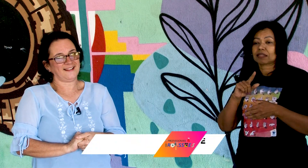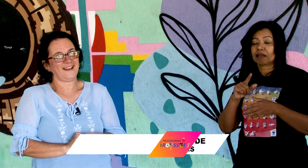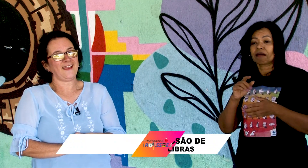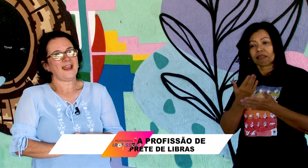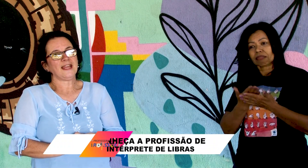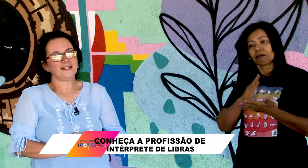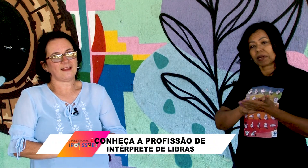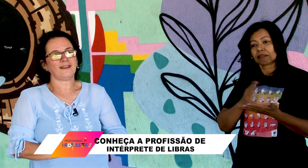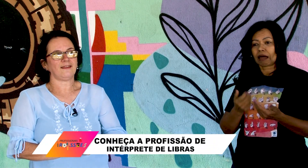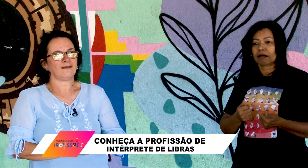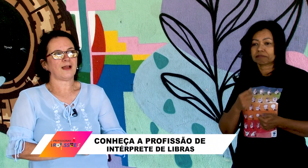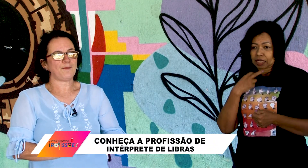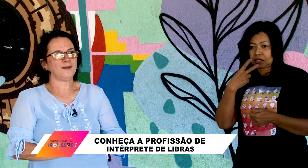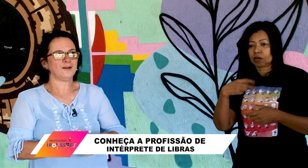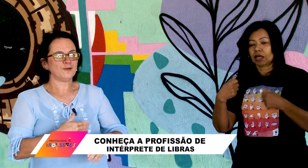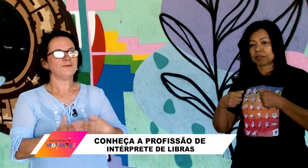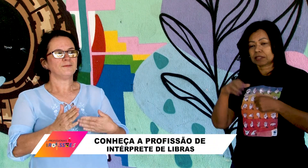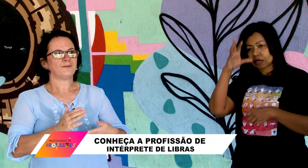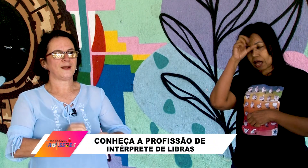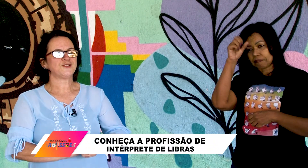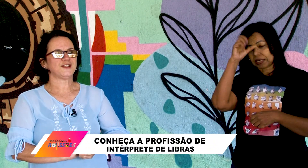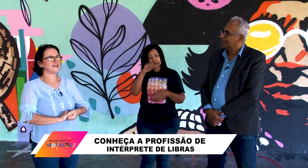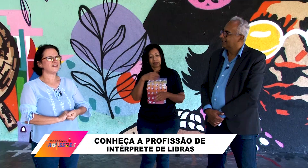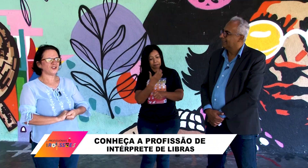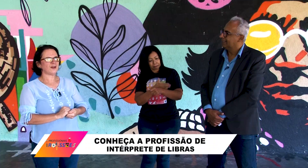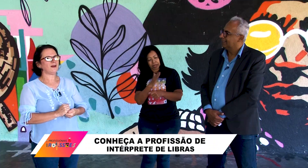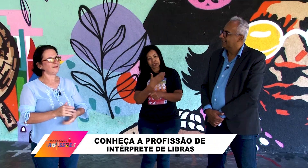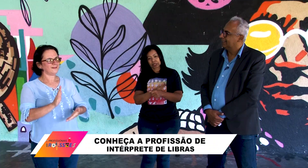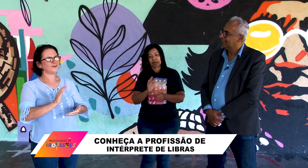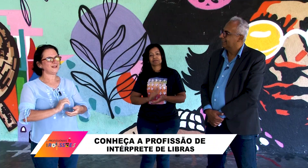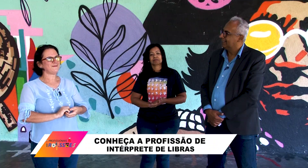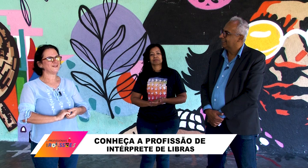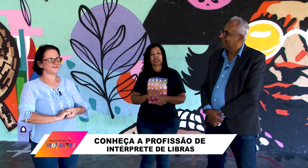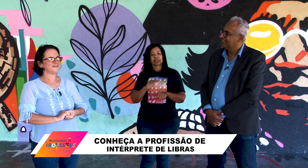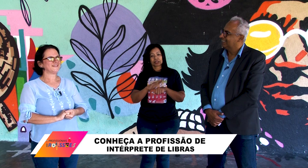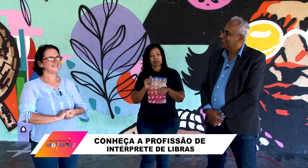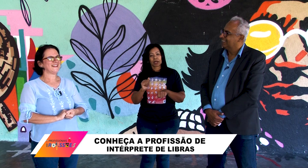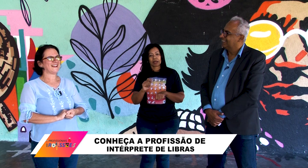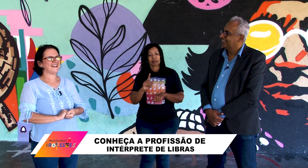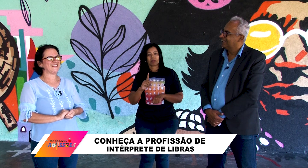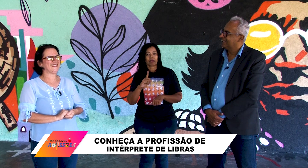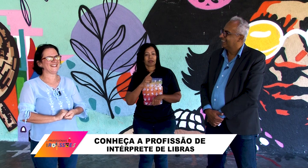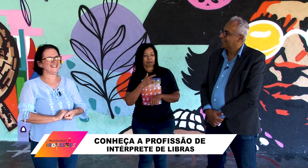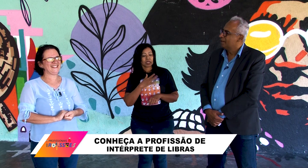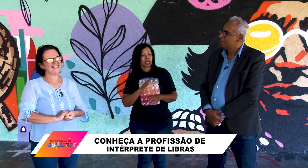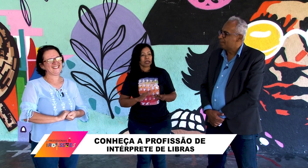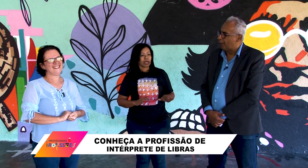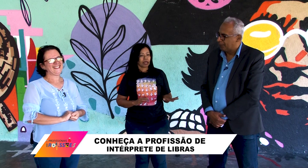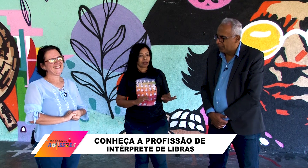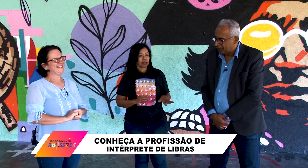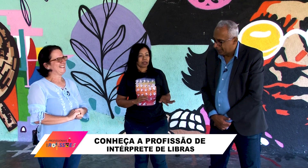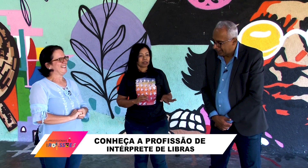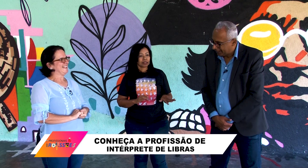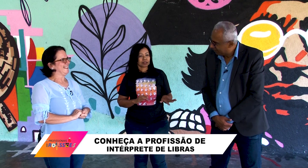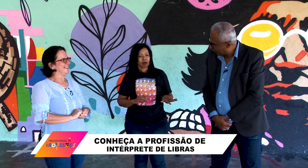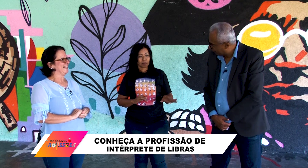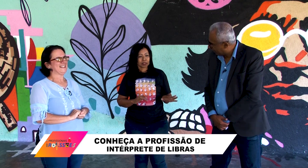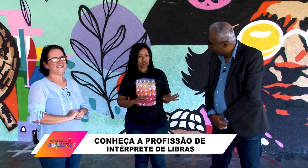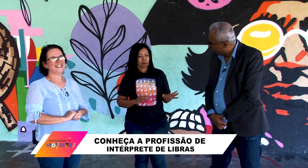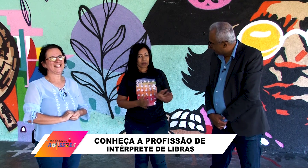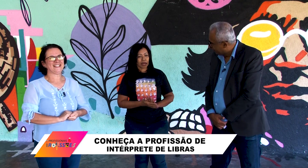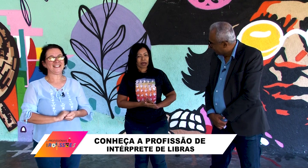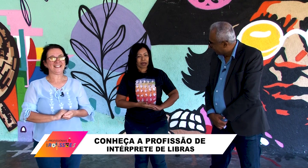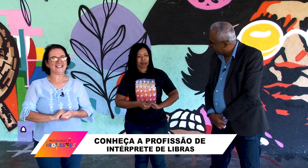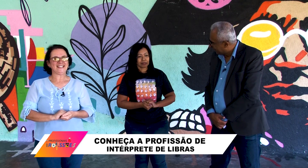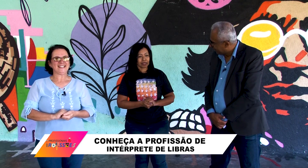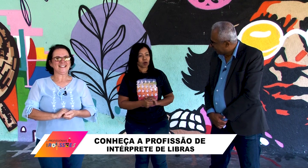inglês, né? E tem que aprender, pratica. E se chamar, não tenha medo. Encara. Bom, pode falar.